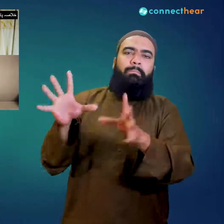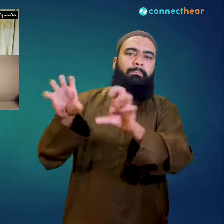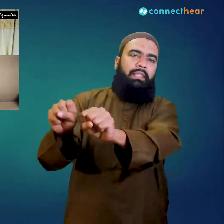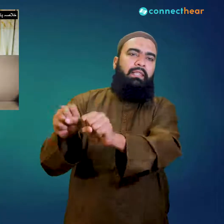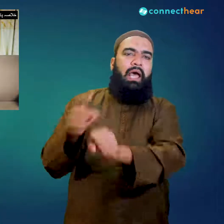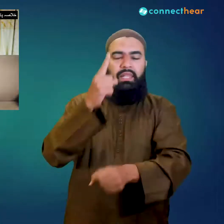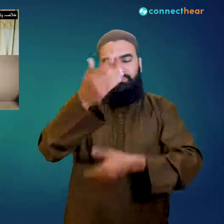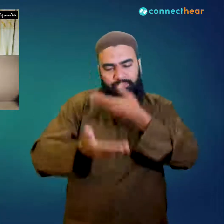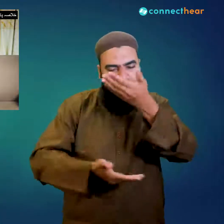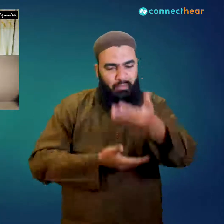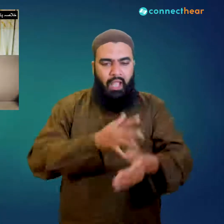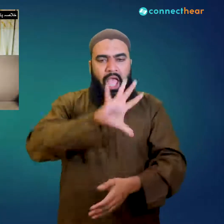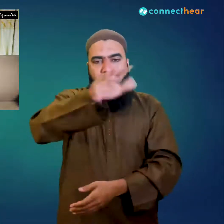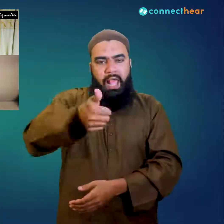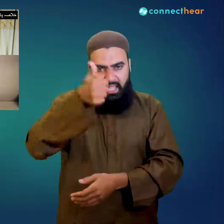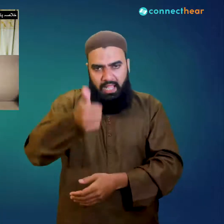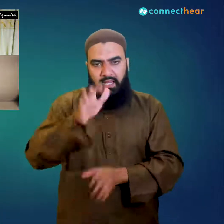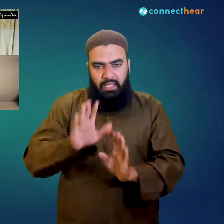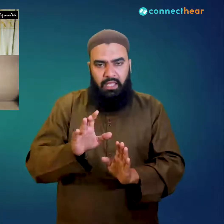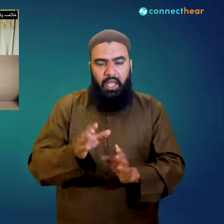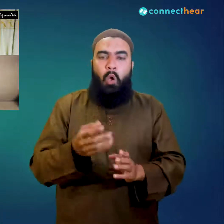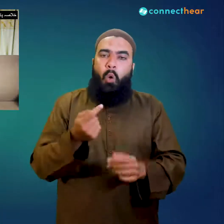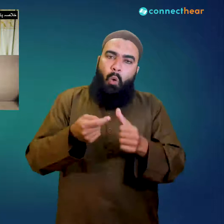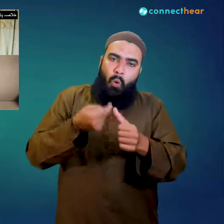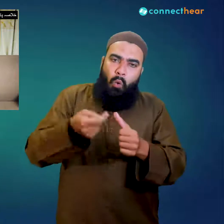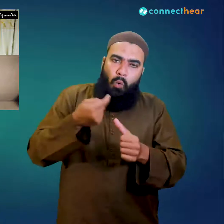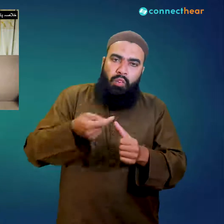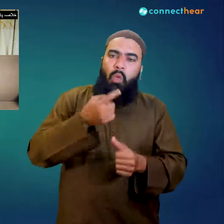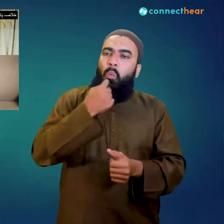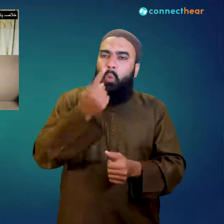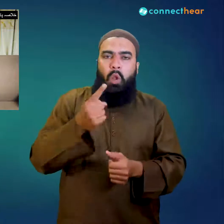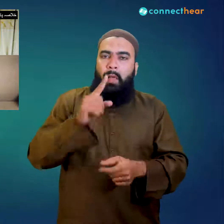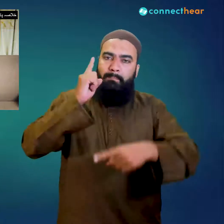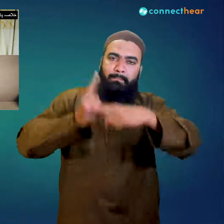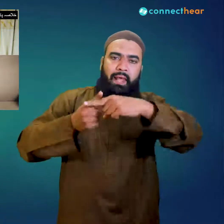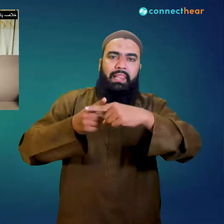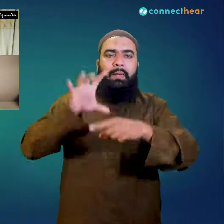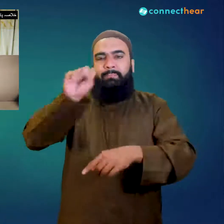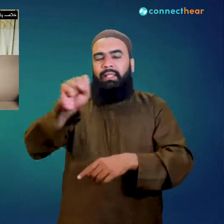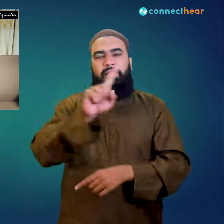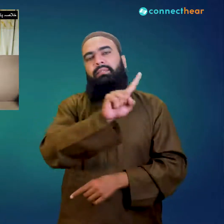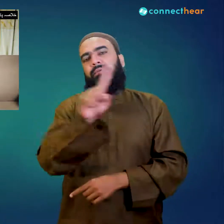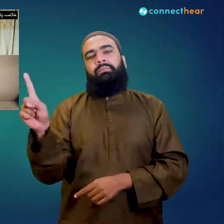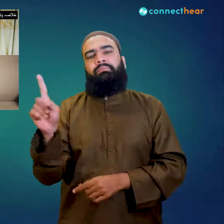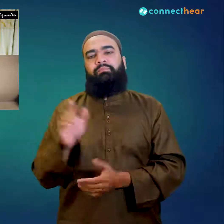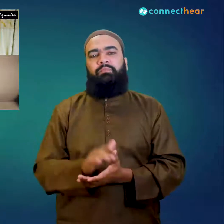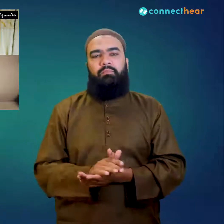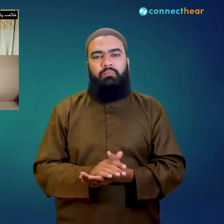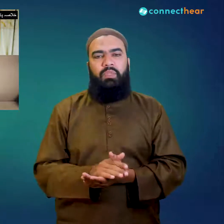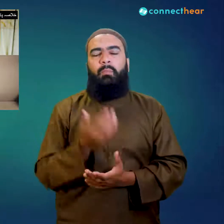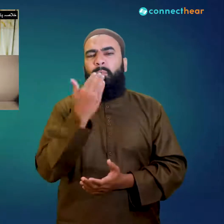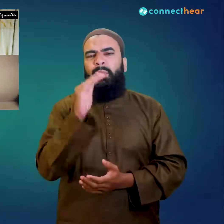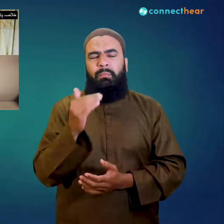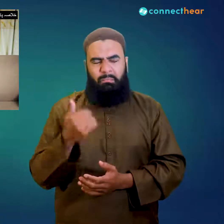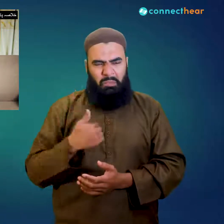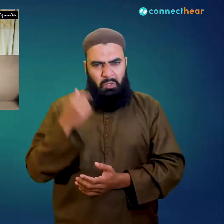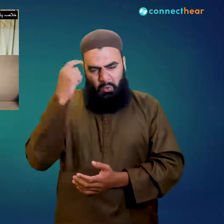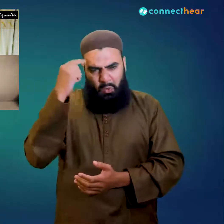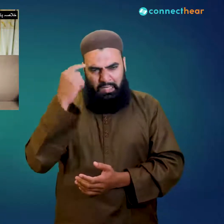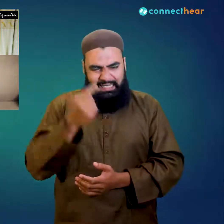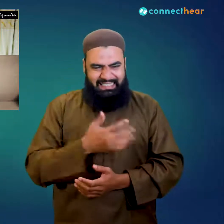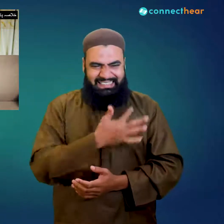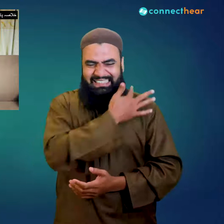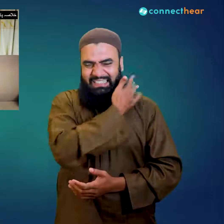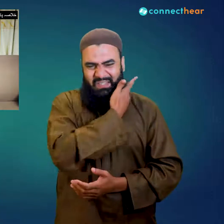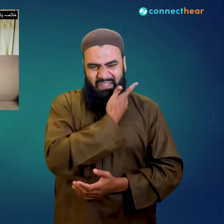کے اندر رغبت نہ ہونا، مزاج کو، طبیعت کو موافق نہ ہونا، اس وجہ سے اس چیز کا استعمال نہ کرنا، یہ حرام میں